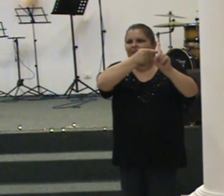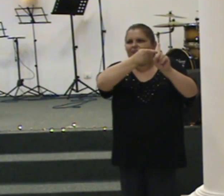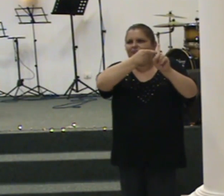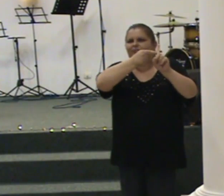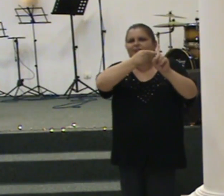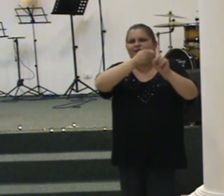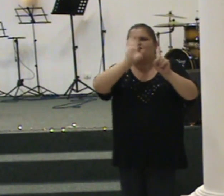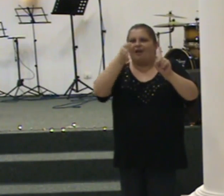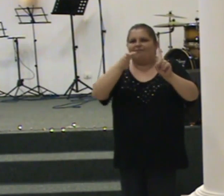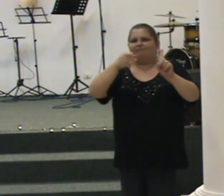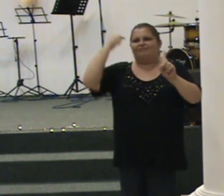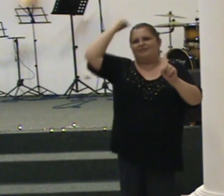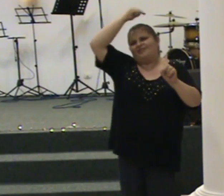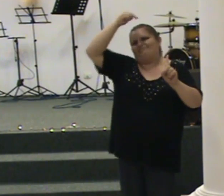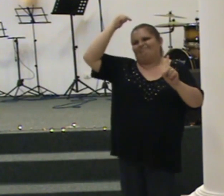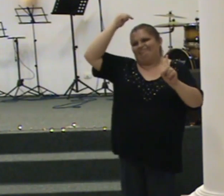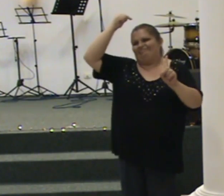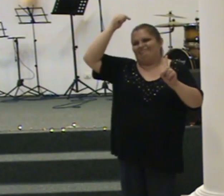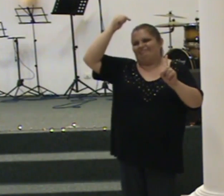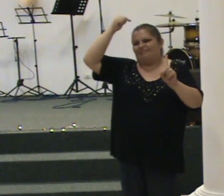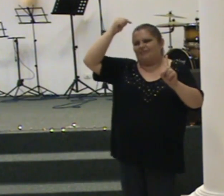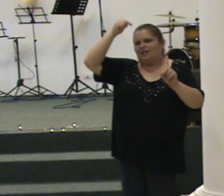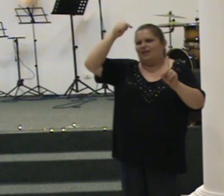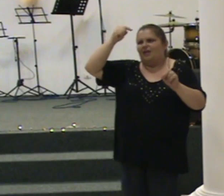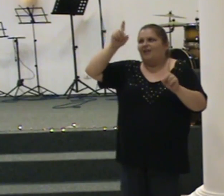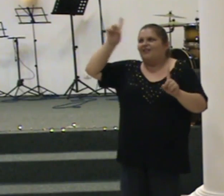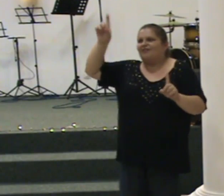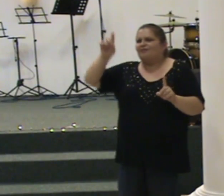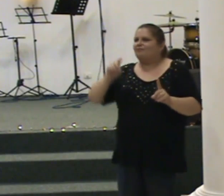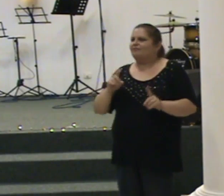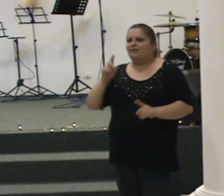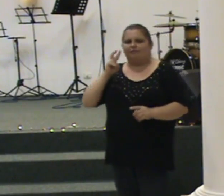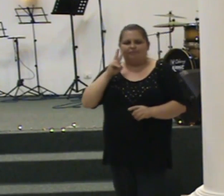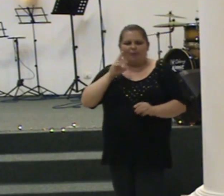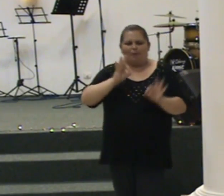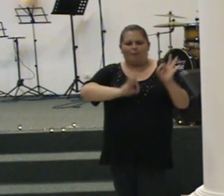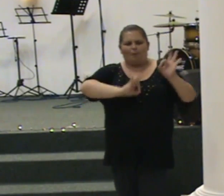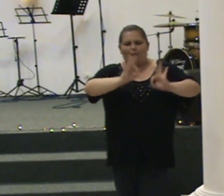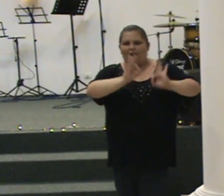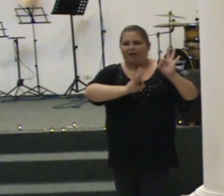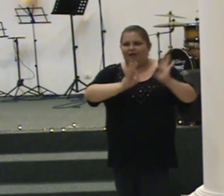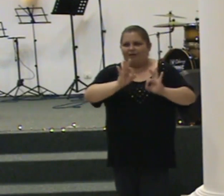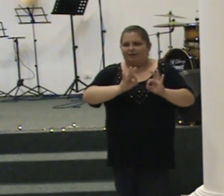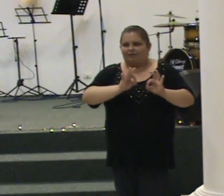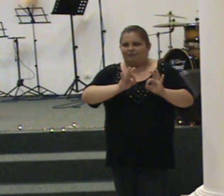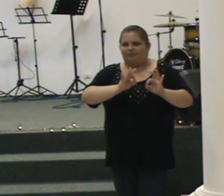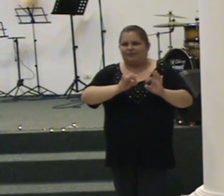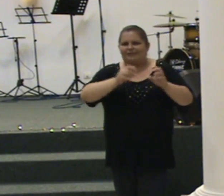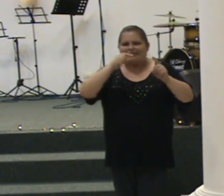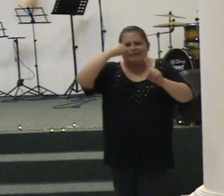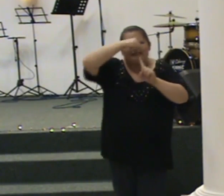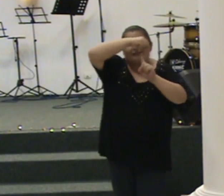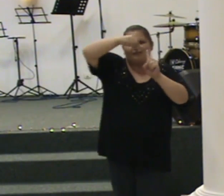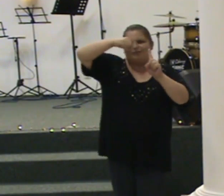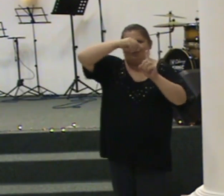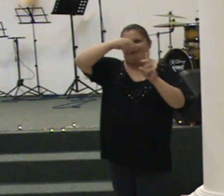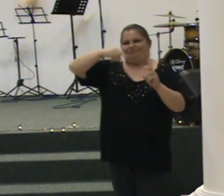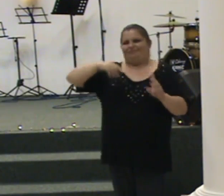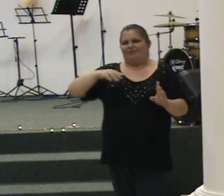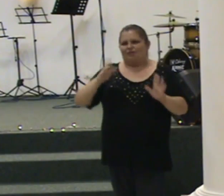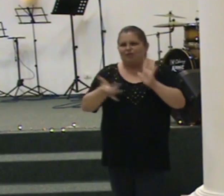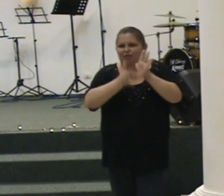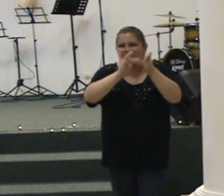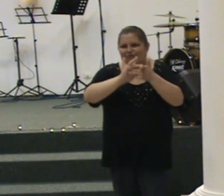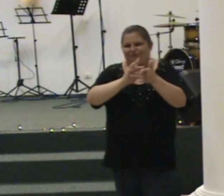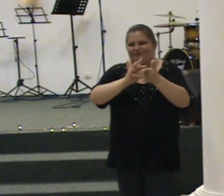nascimento, na sua origem. Deus já estava concebendo como Jesus santo. Então, mas o mais importante disso, o